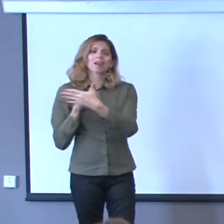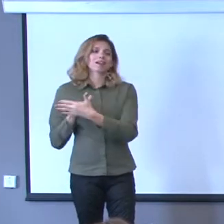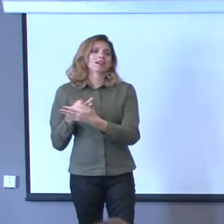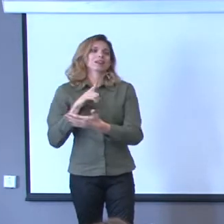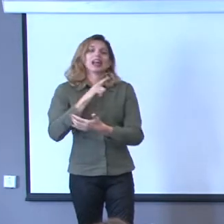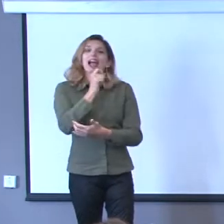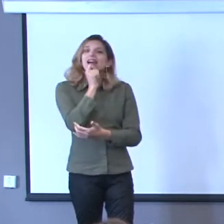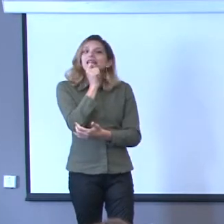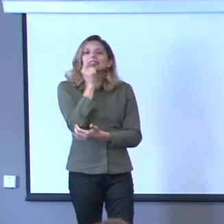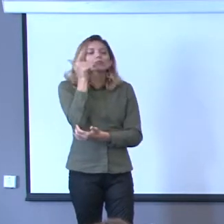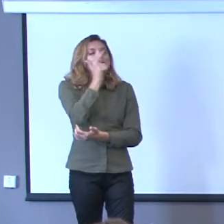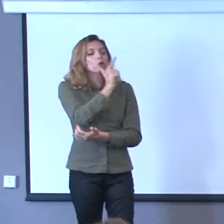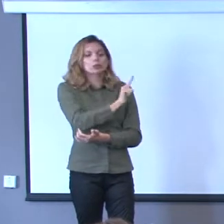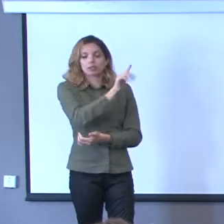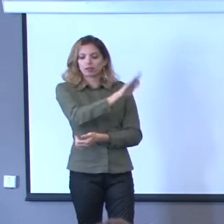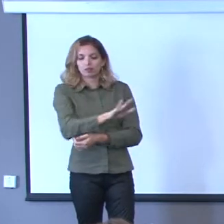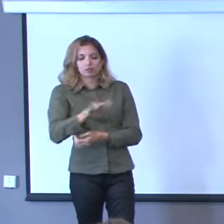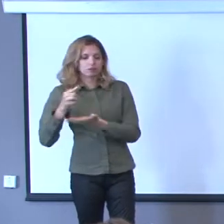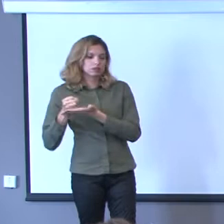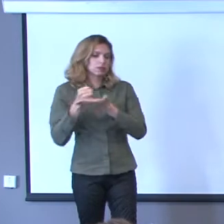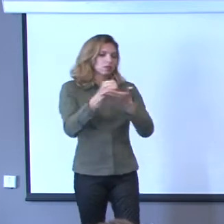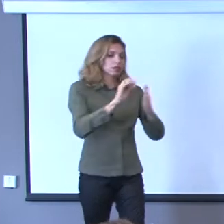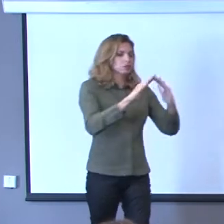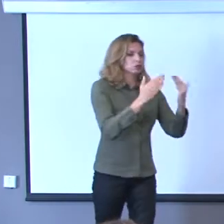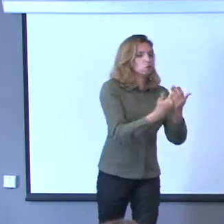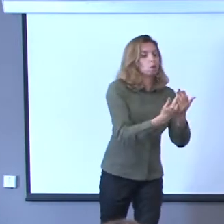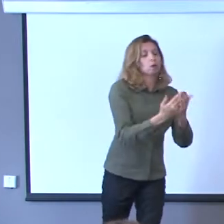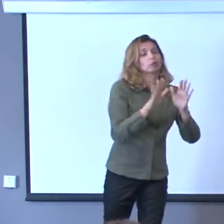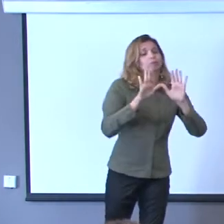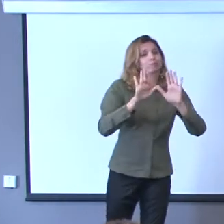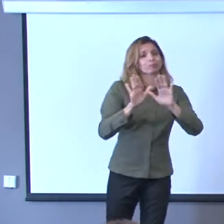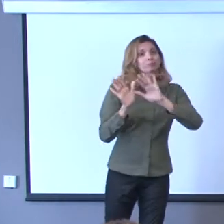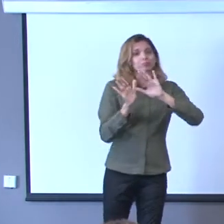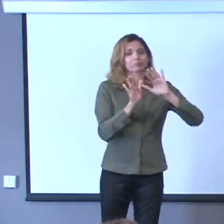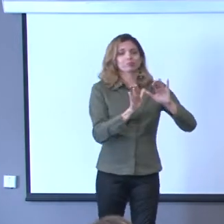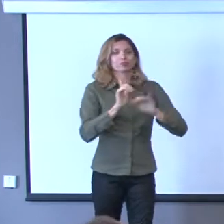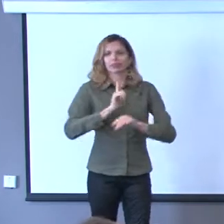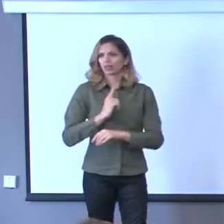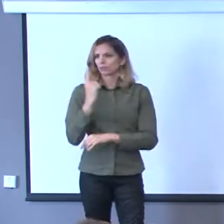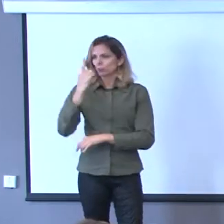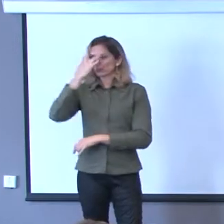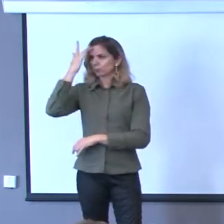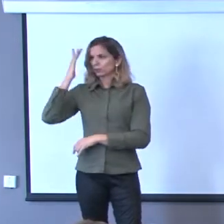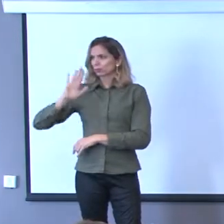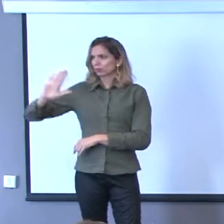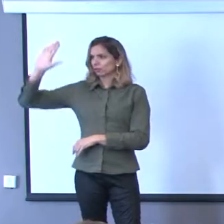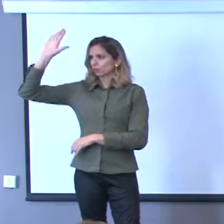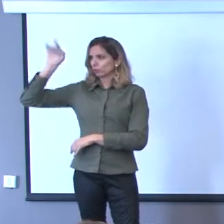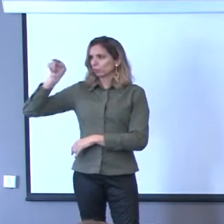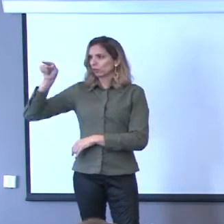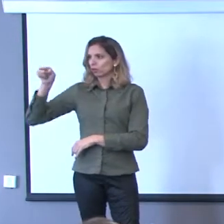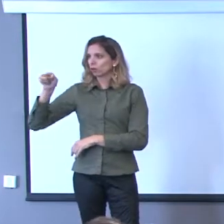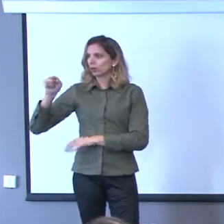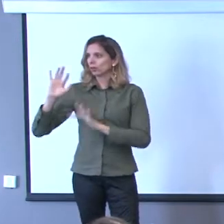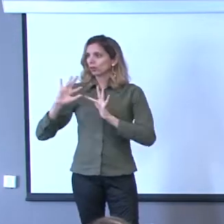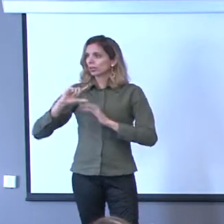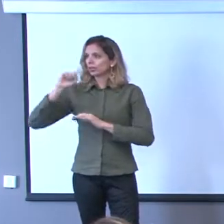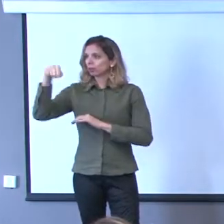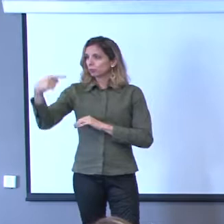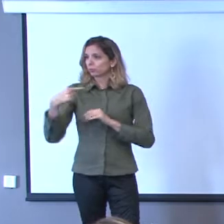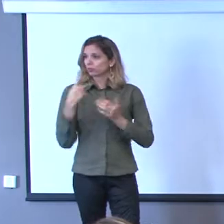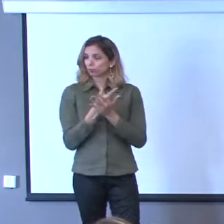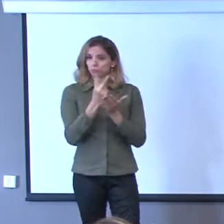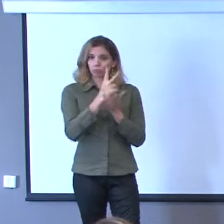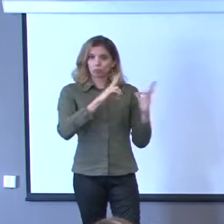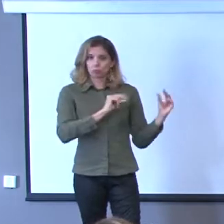não estão permitindo que essa criança vá para a escola. E aí teve uma pessoa que levantou a mão ali, e depois a gente está aqui para continuar